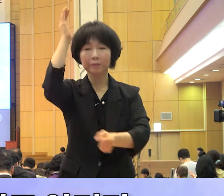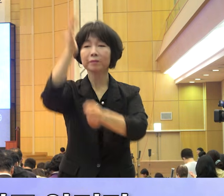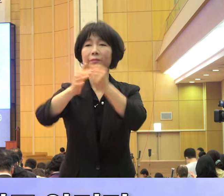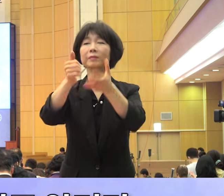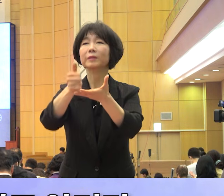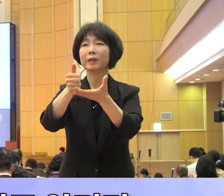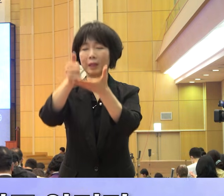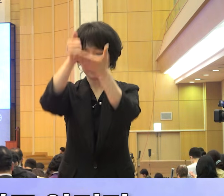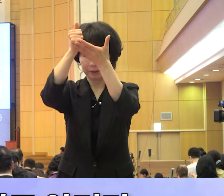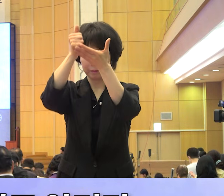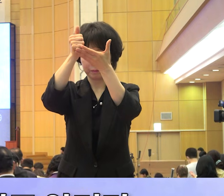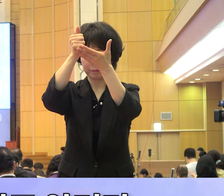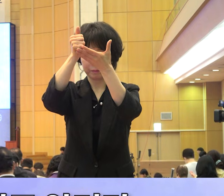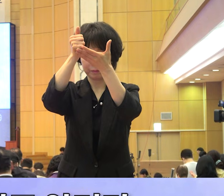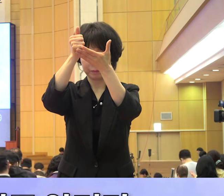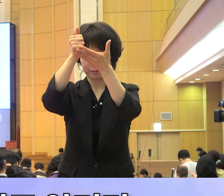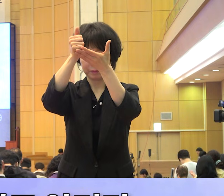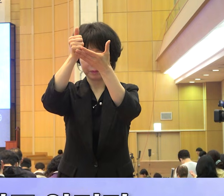하나님,